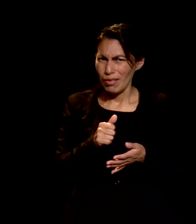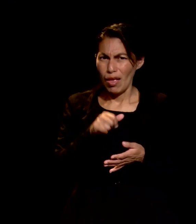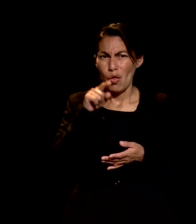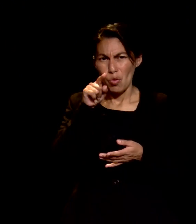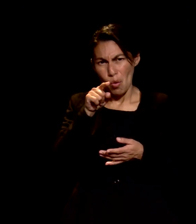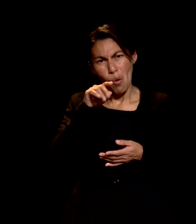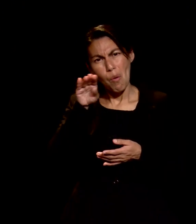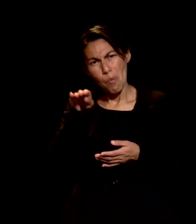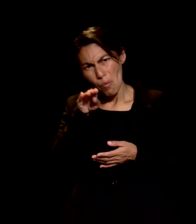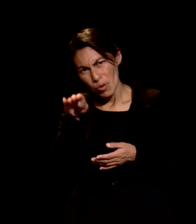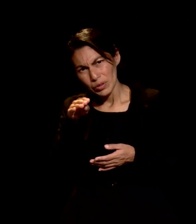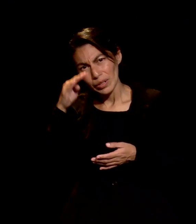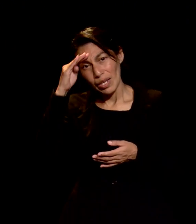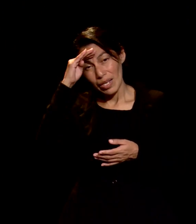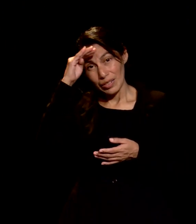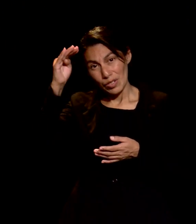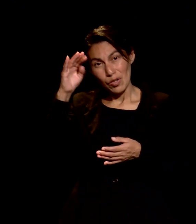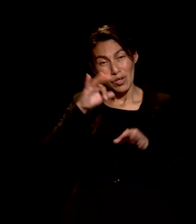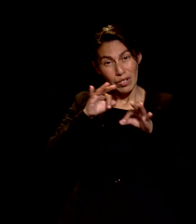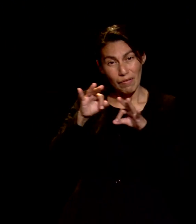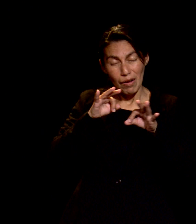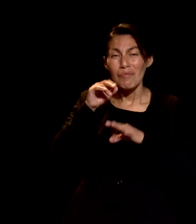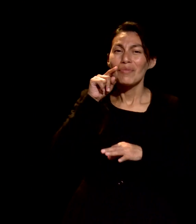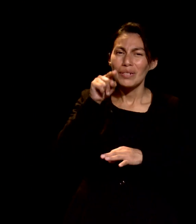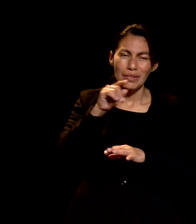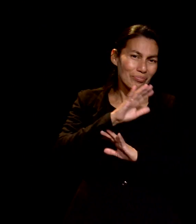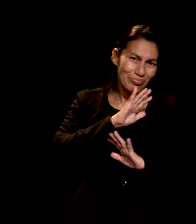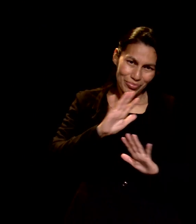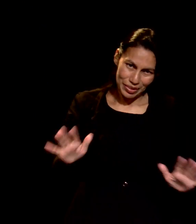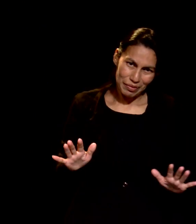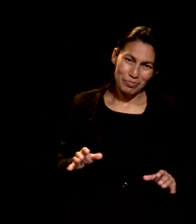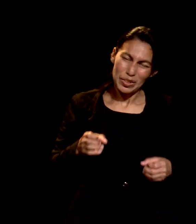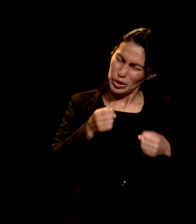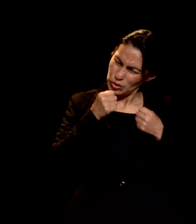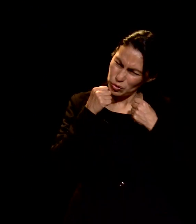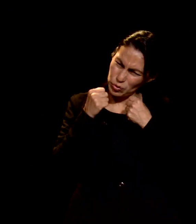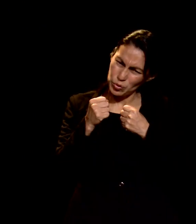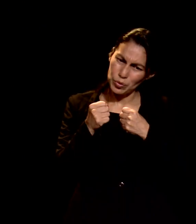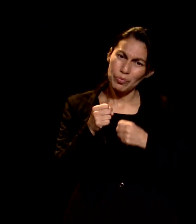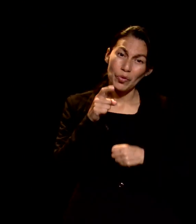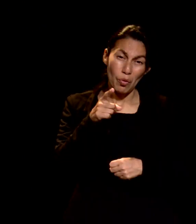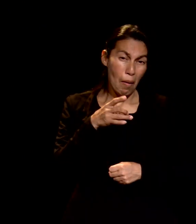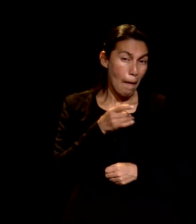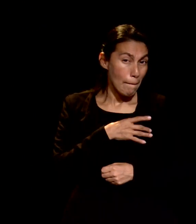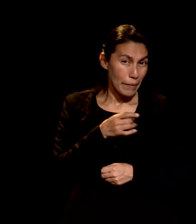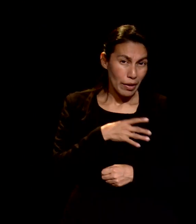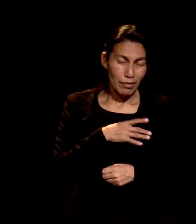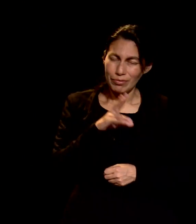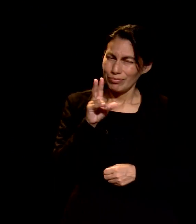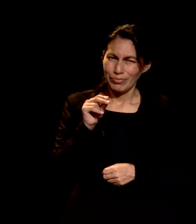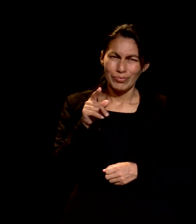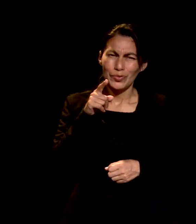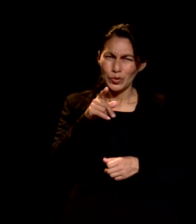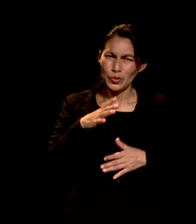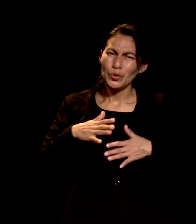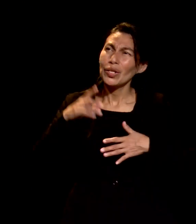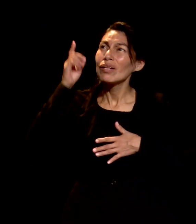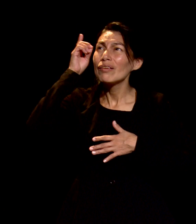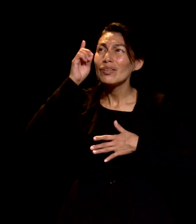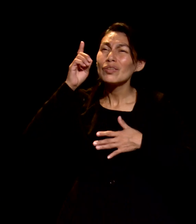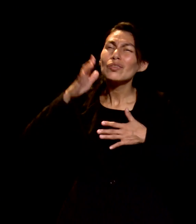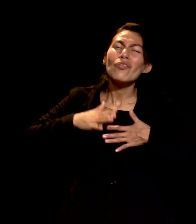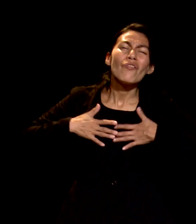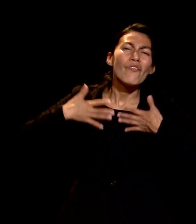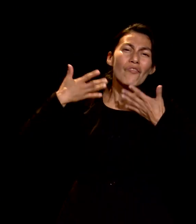Busca Y el Señor Tiene ya el trabajo Para ti Sin duda alguna No tengas miedo Y confía en